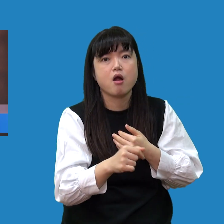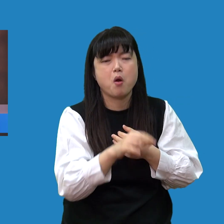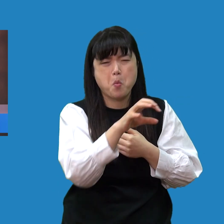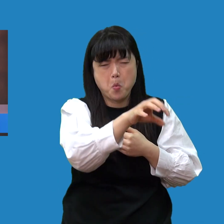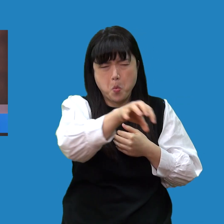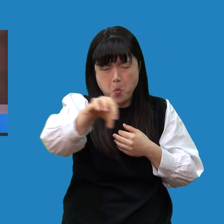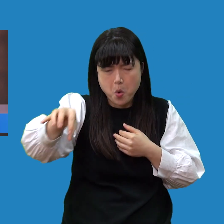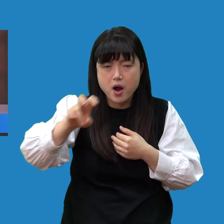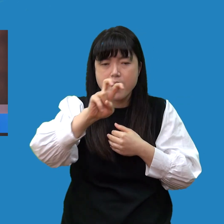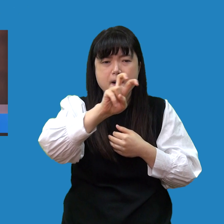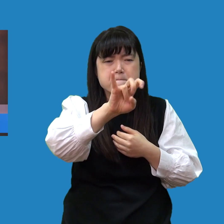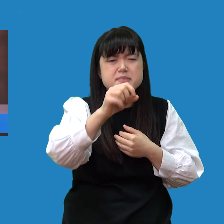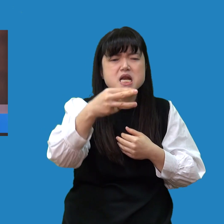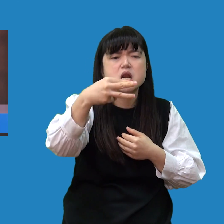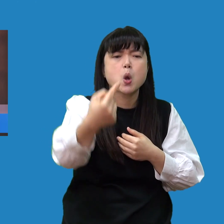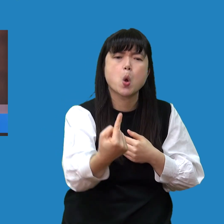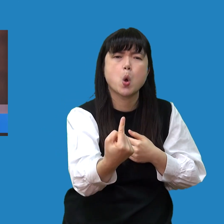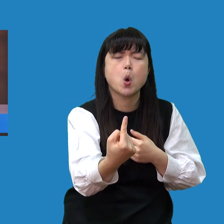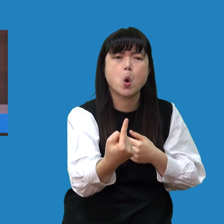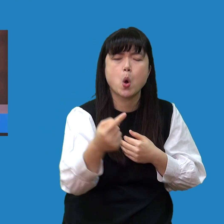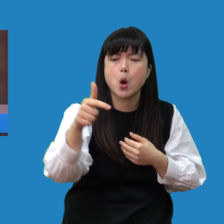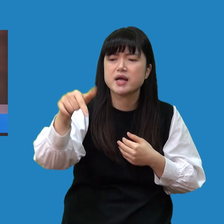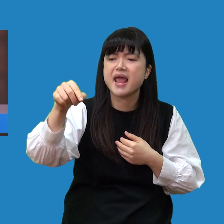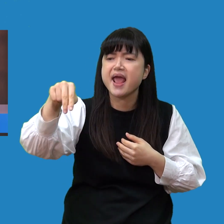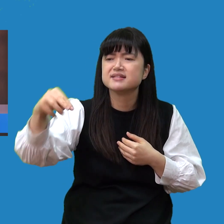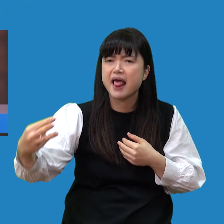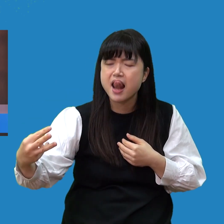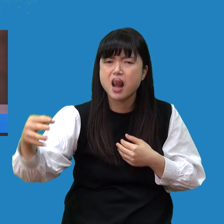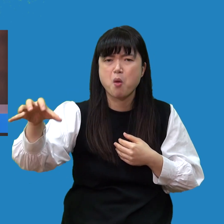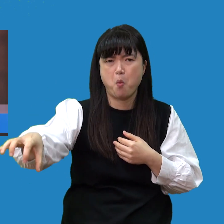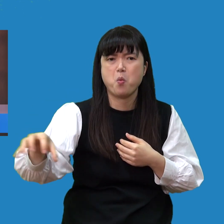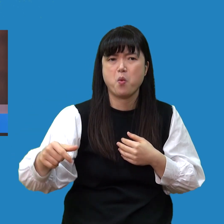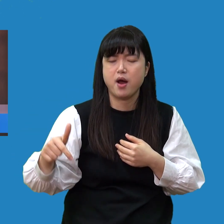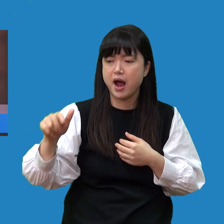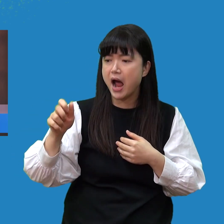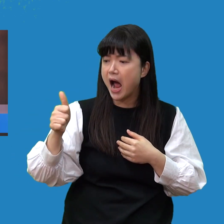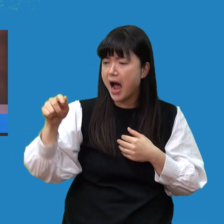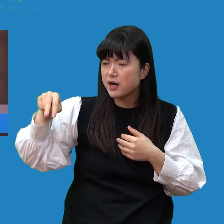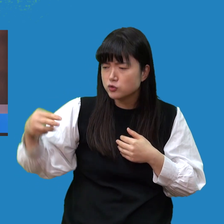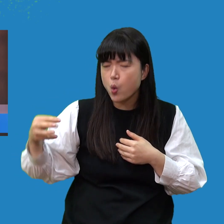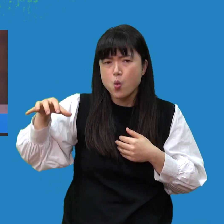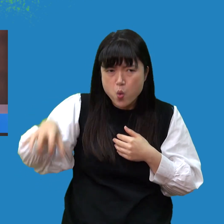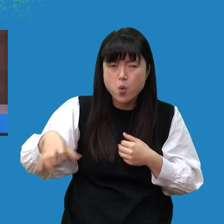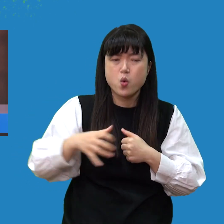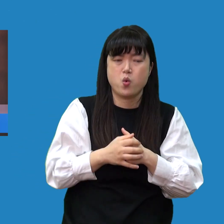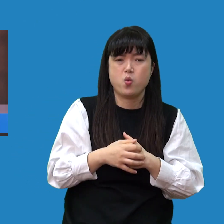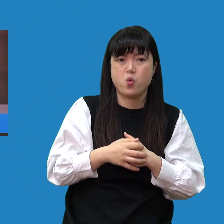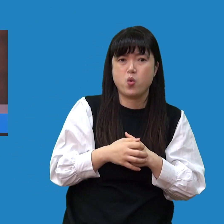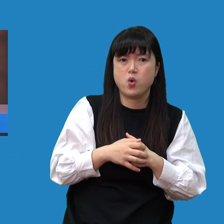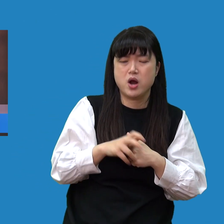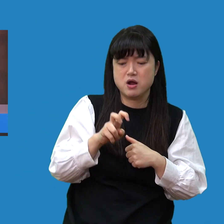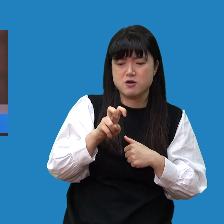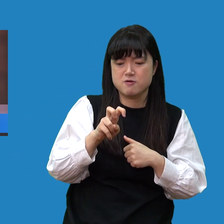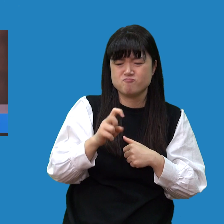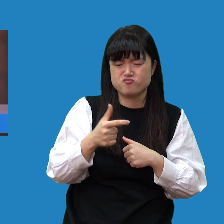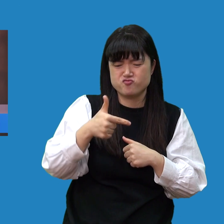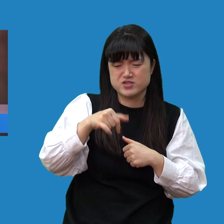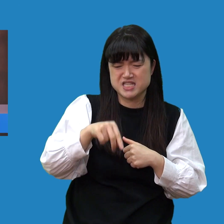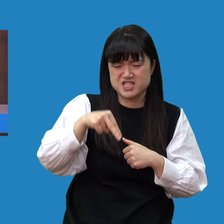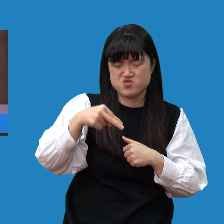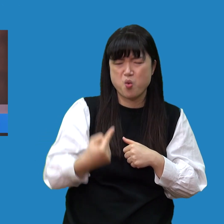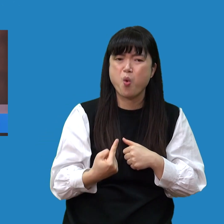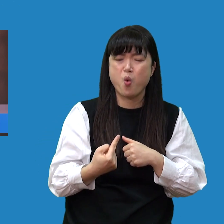언급된 곳 밀로, 게셀, 하솔, 그리고 제일 유명한 것이